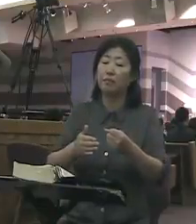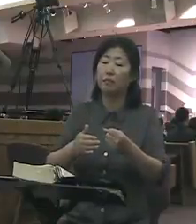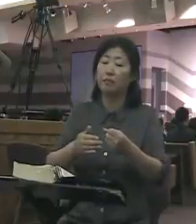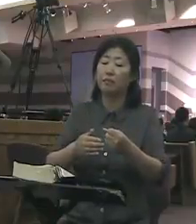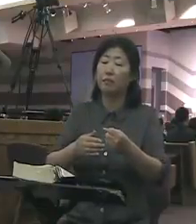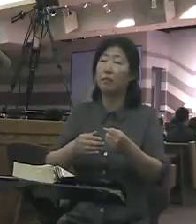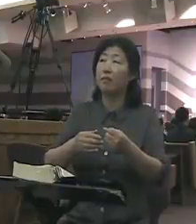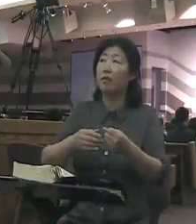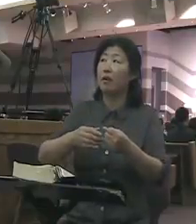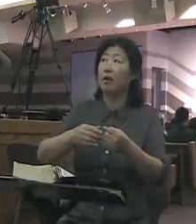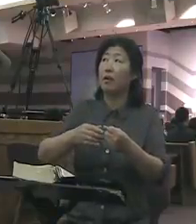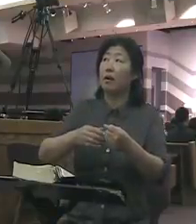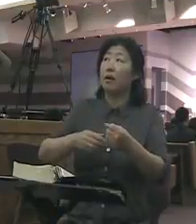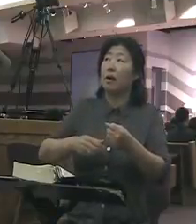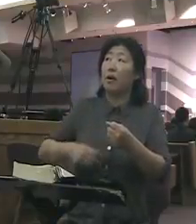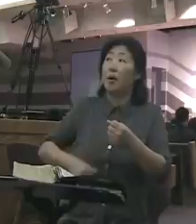과감하게 맺고 하는 것이 제자의 도다.